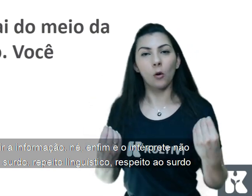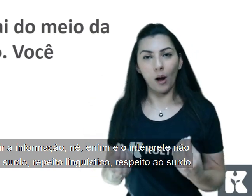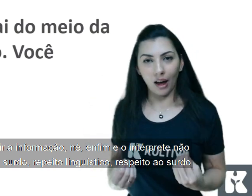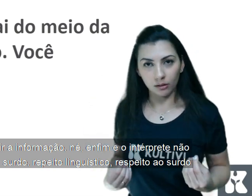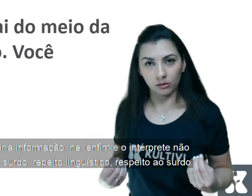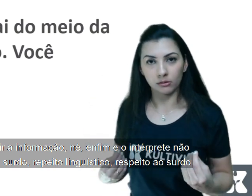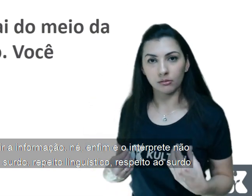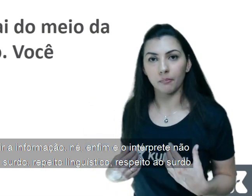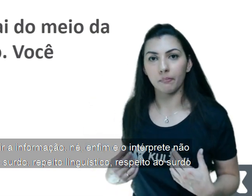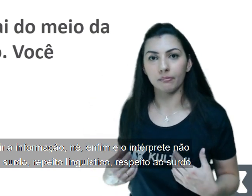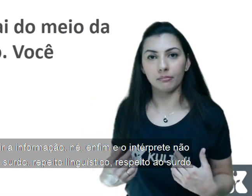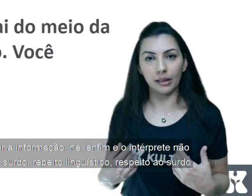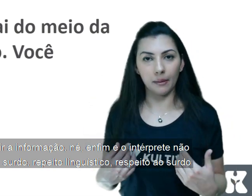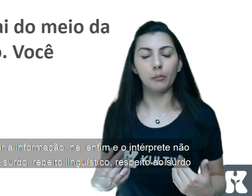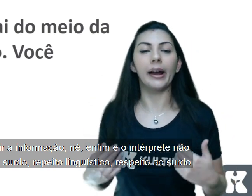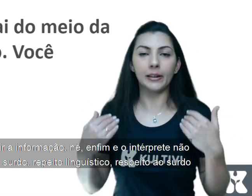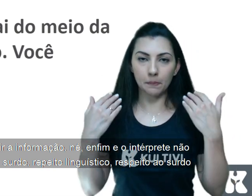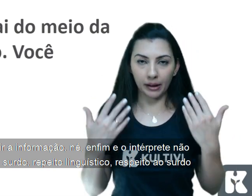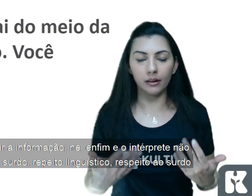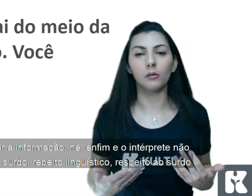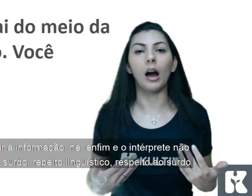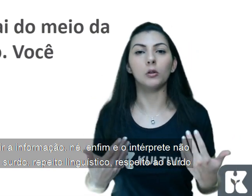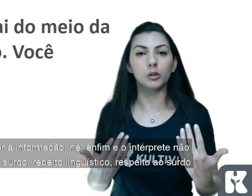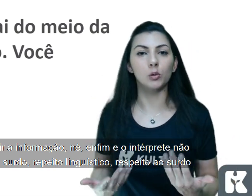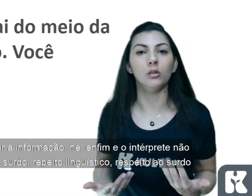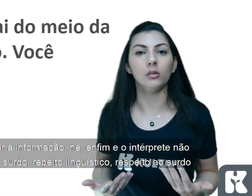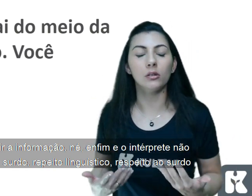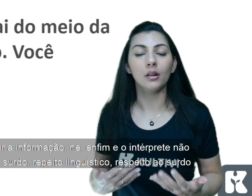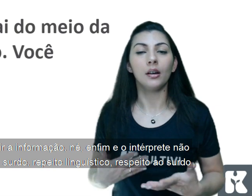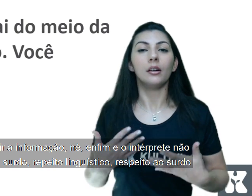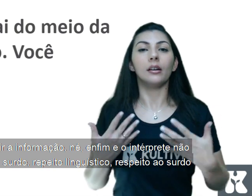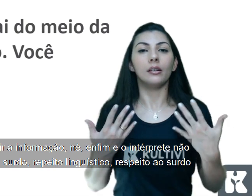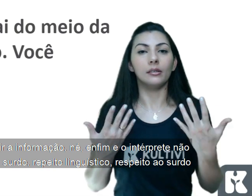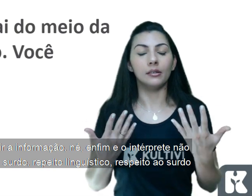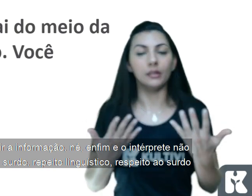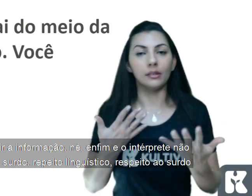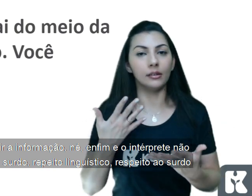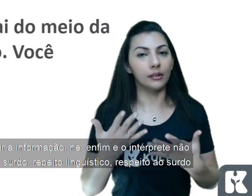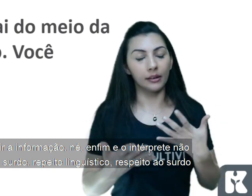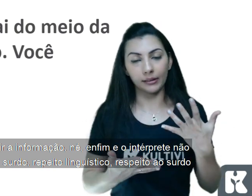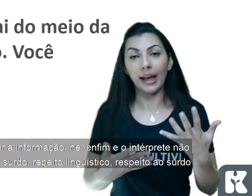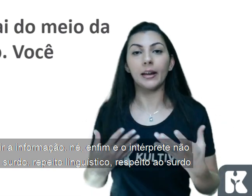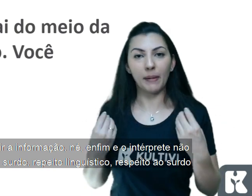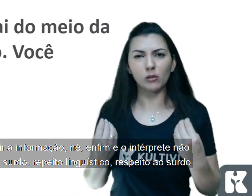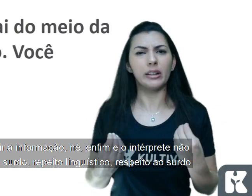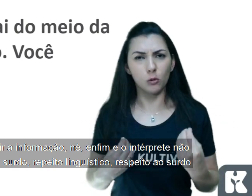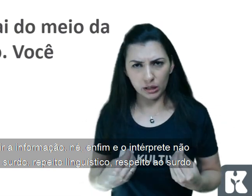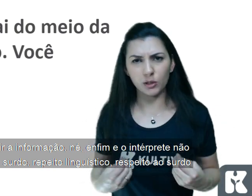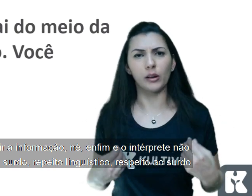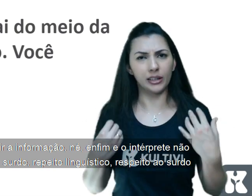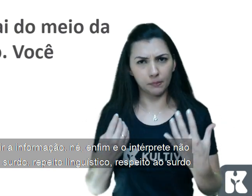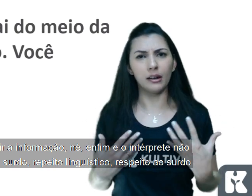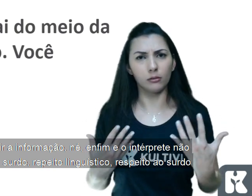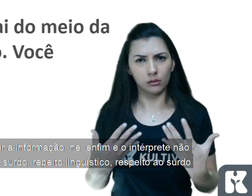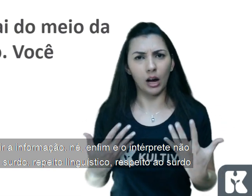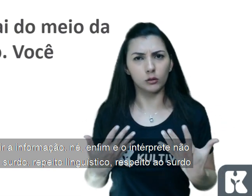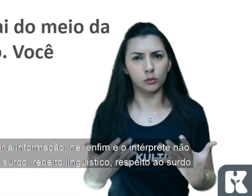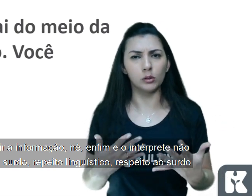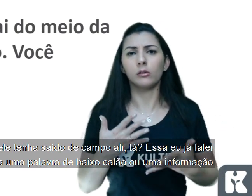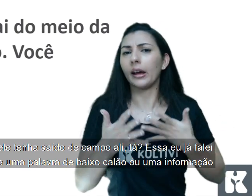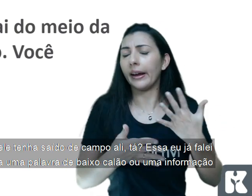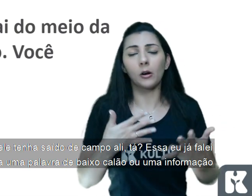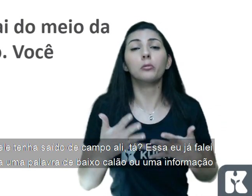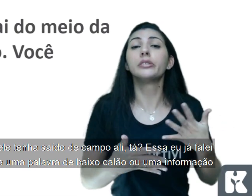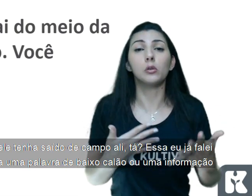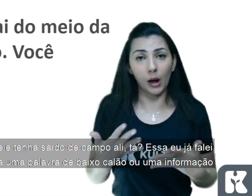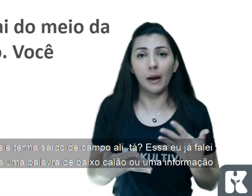o adequado, né? Por respeito ao surdo e, né? Respeito linguístico, respeito ao